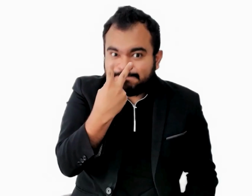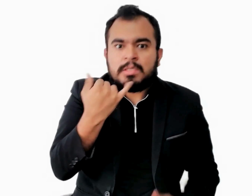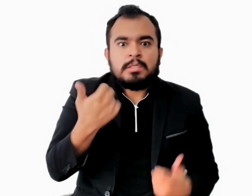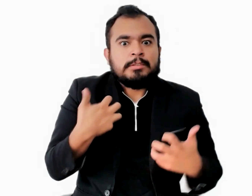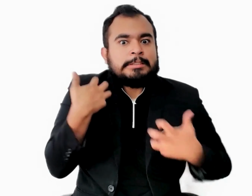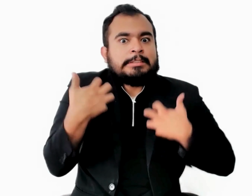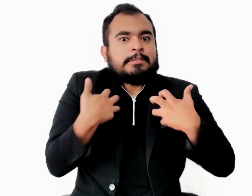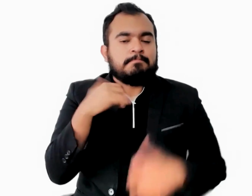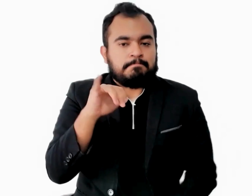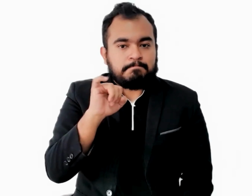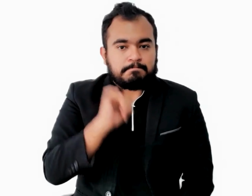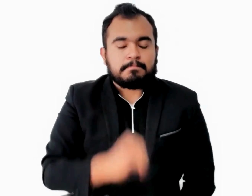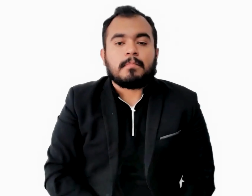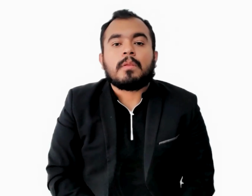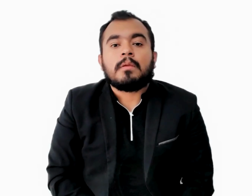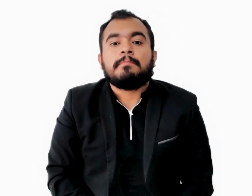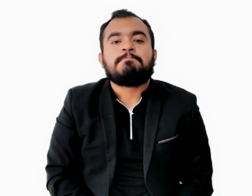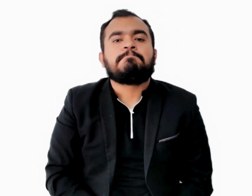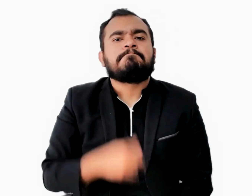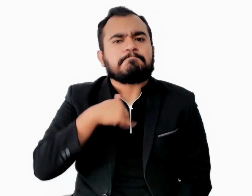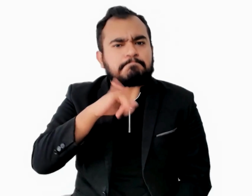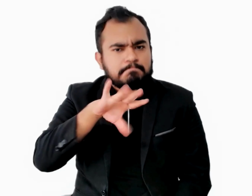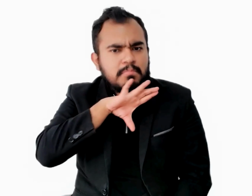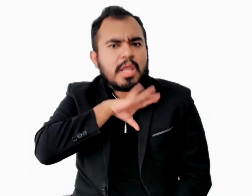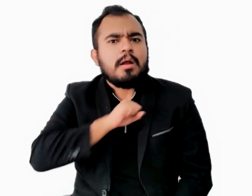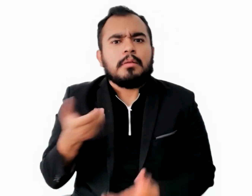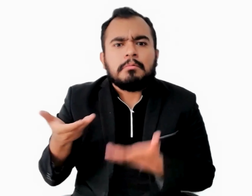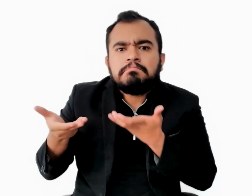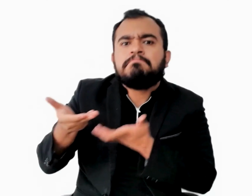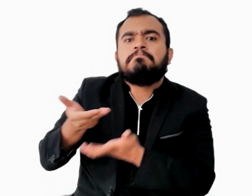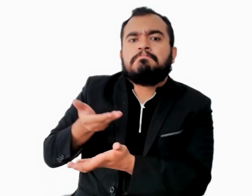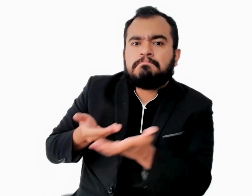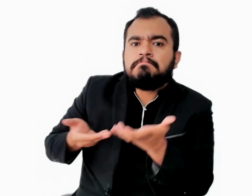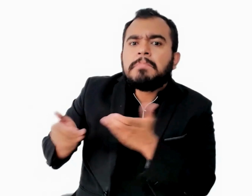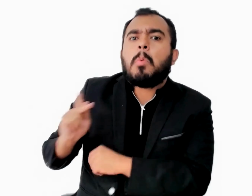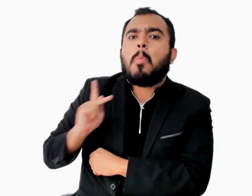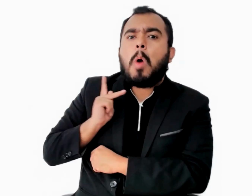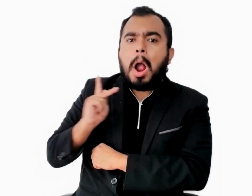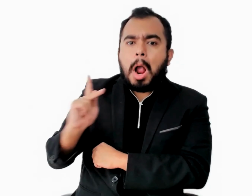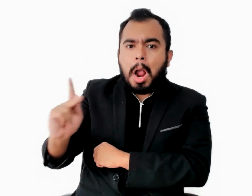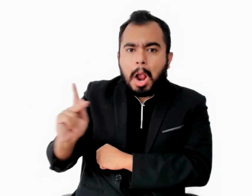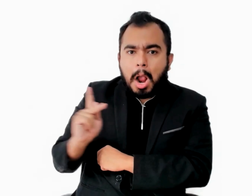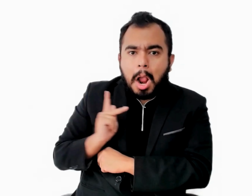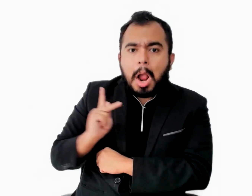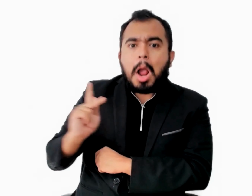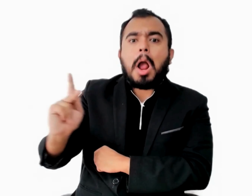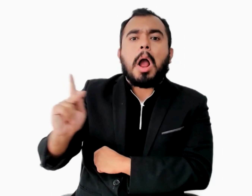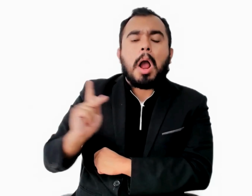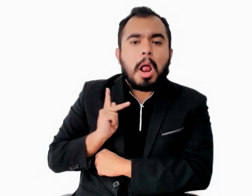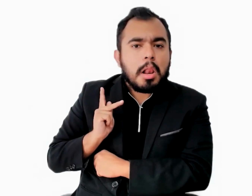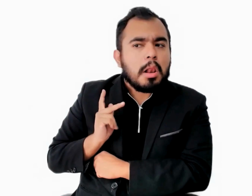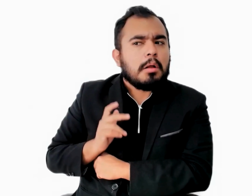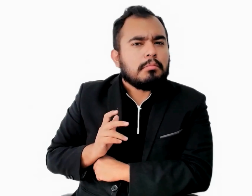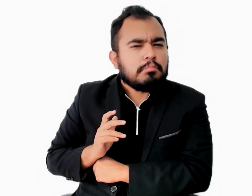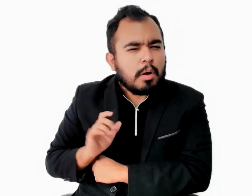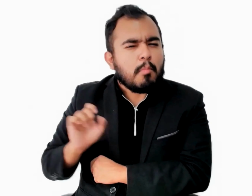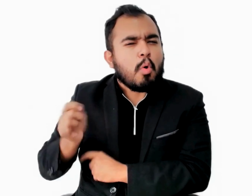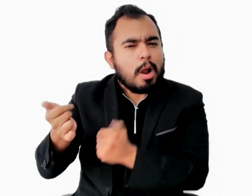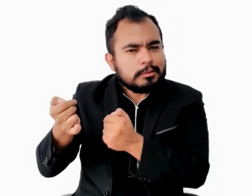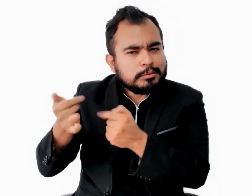frustración mi reacción. Y fíjate que me encanta que lo podamos compartir en cosas similares y diferentes al mismo tiempo, porque no tiene que ver con